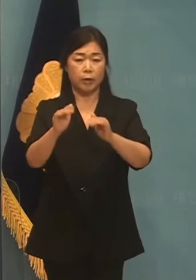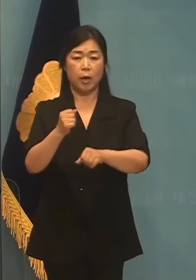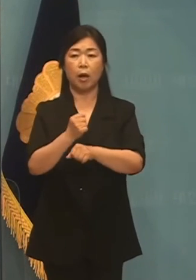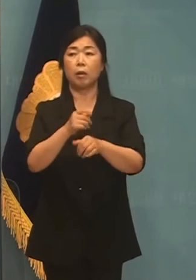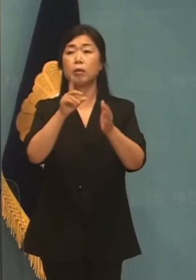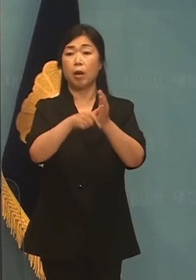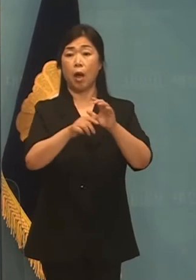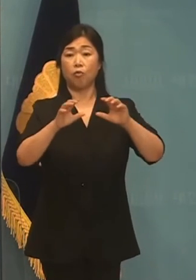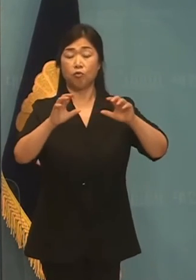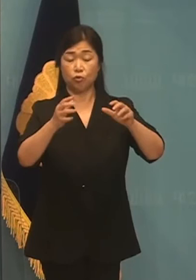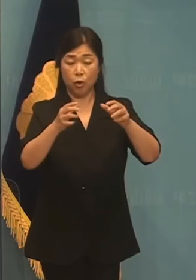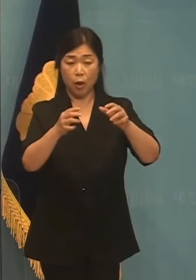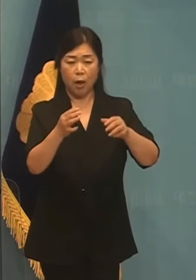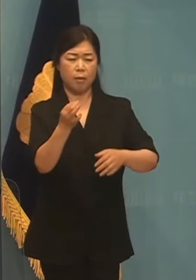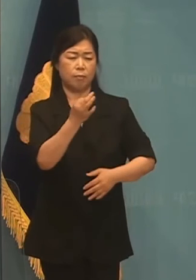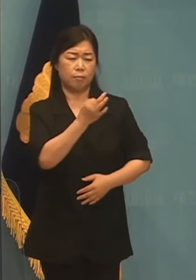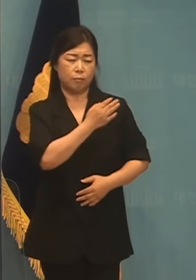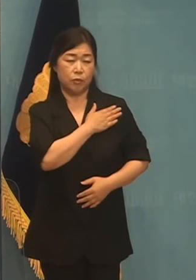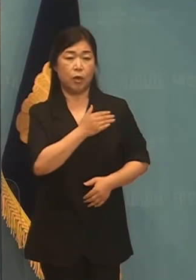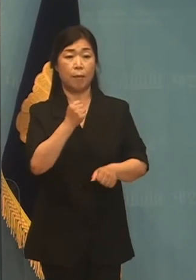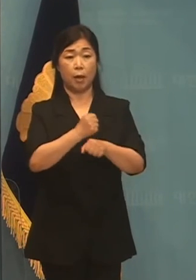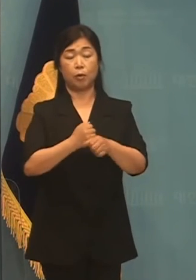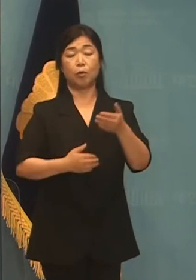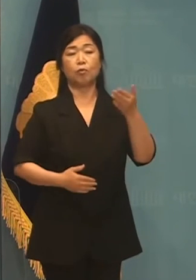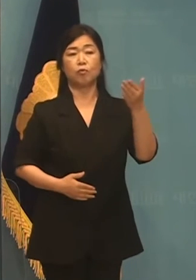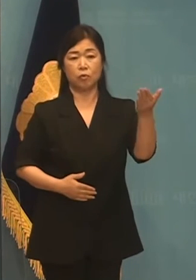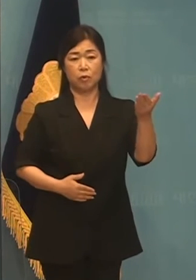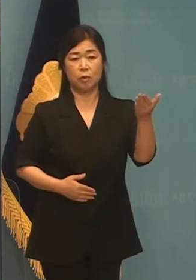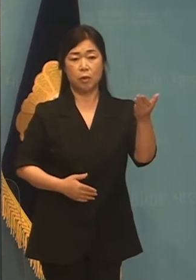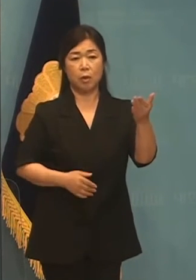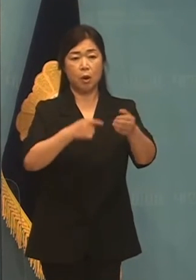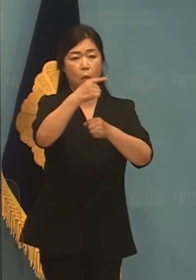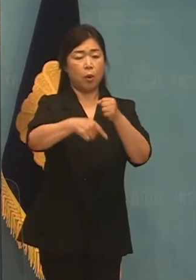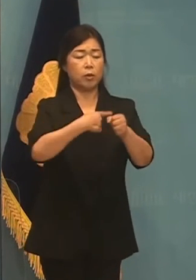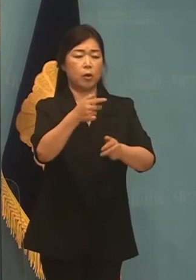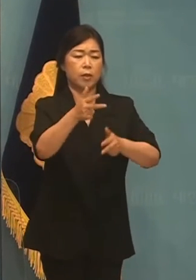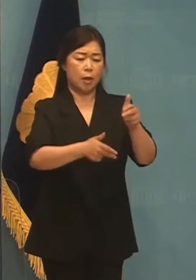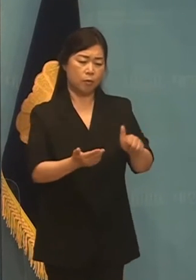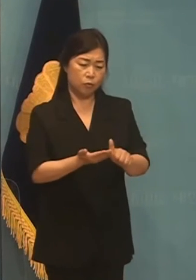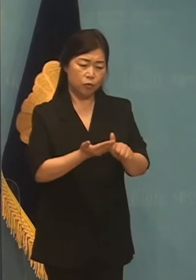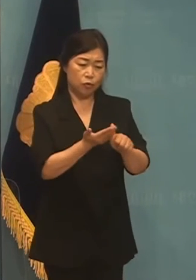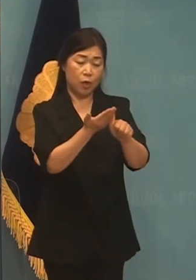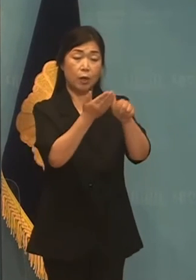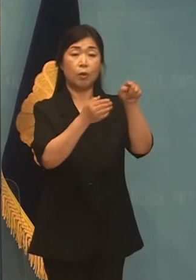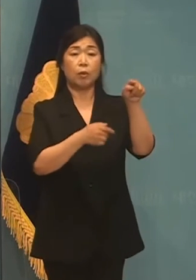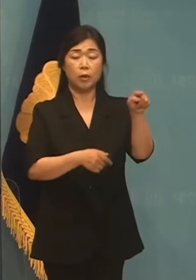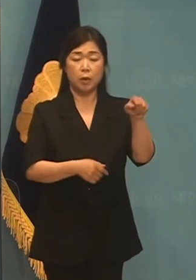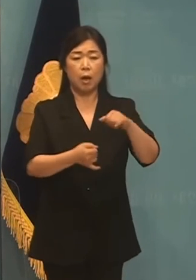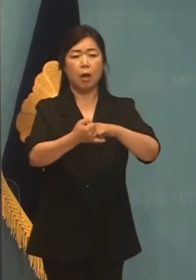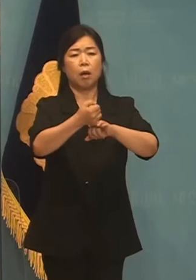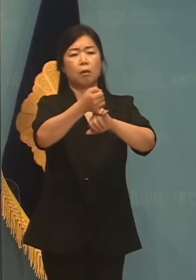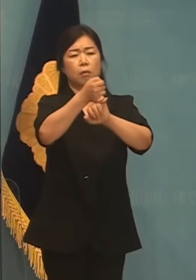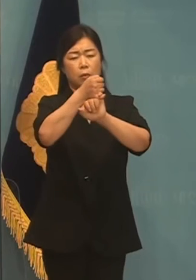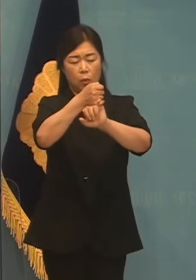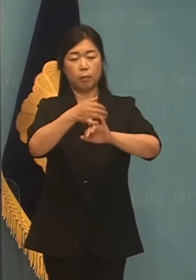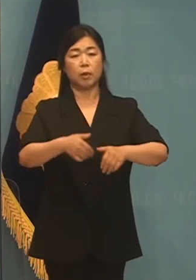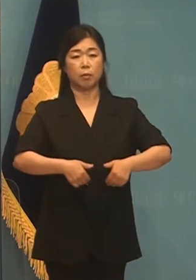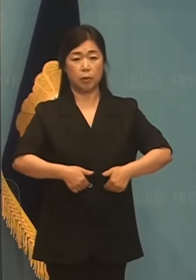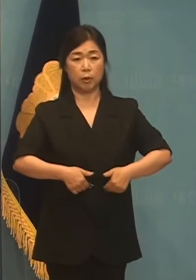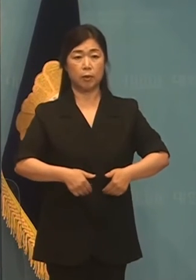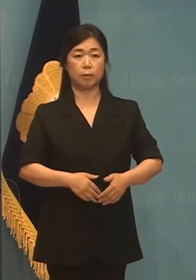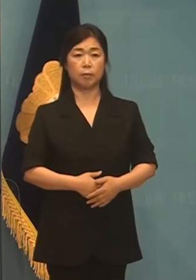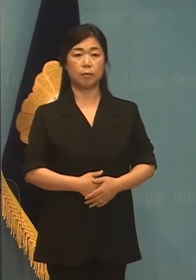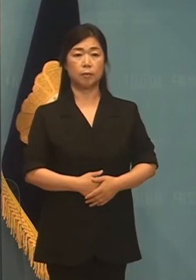해체하면서 국가의 부를 안겨주는 원전 산업을 육성하는 것이 절대적으로